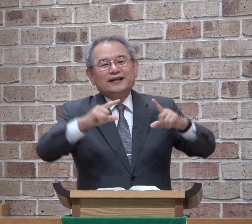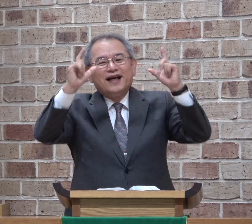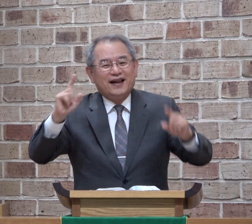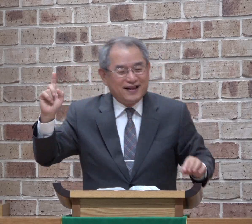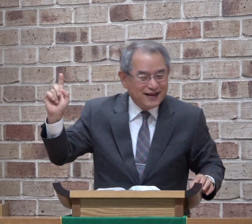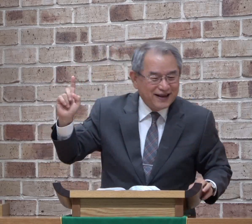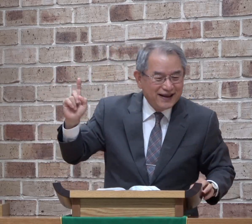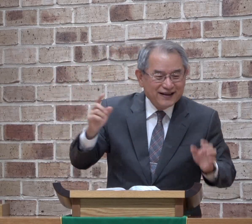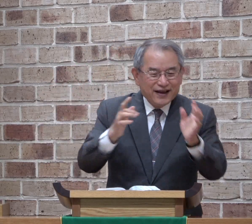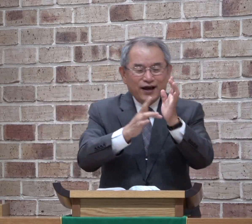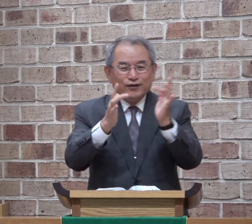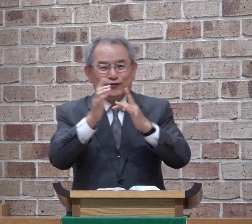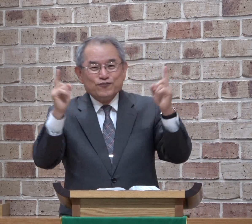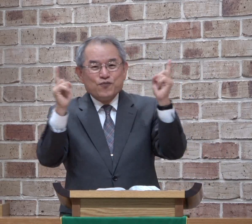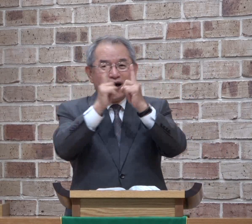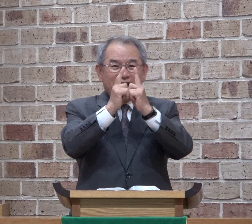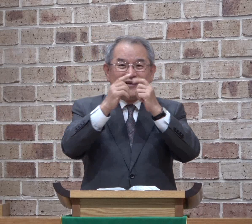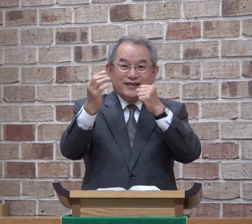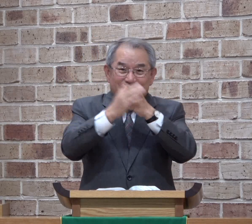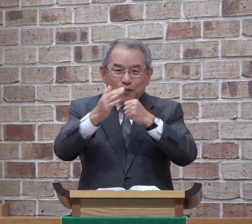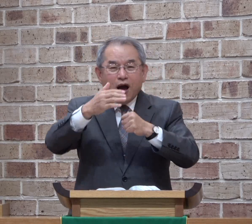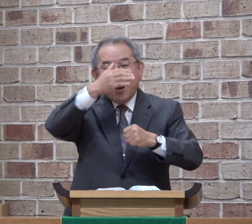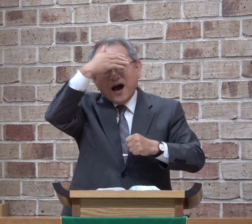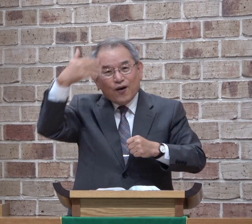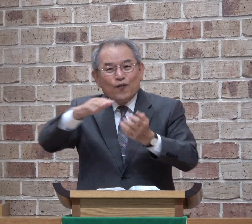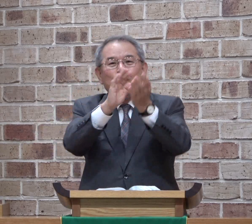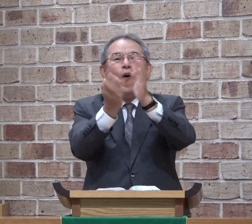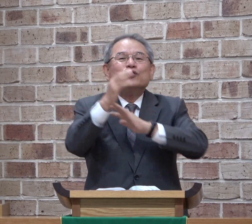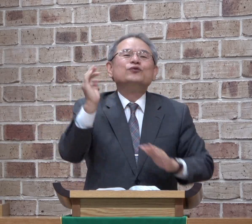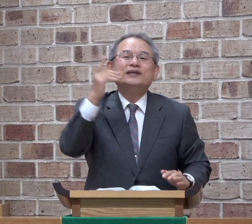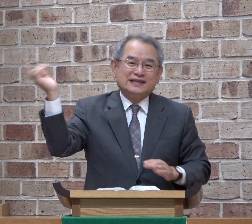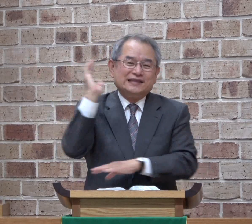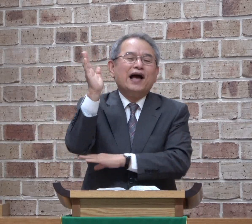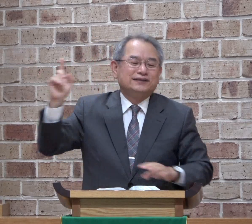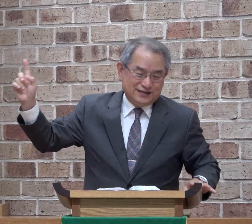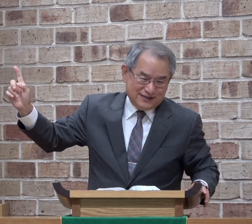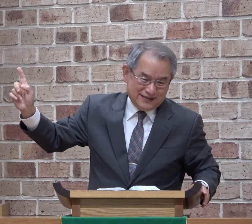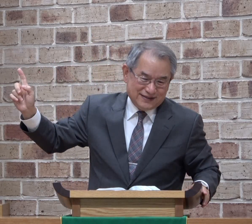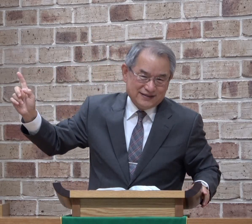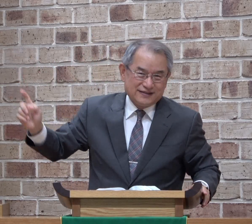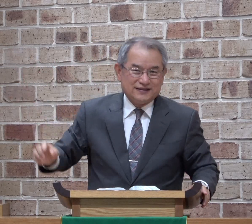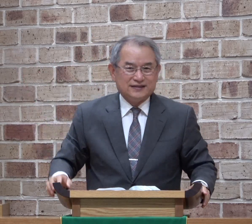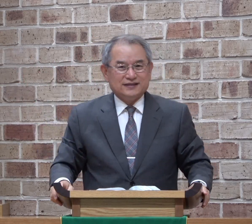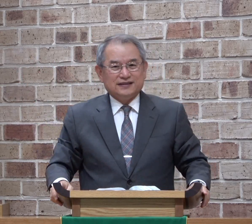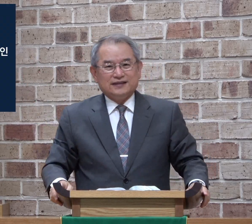그런데 오늘 예수님을 만나게 되는 그런 날이었습니다. 그래서 변화되는 그 삶의 이야기입니다.